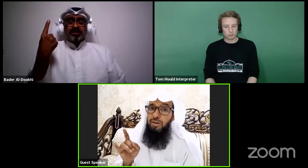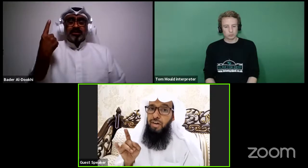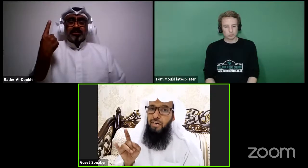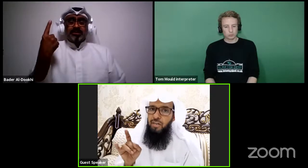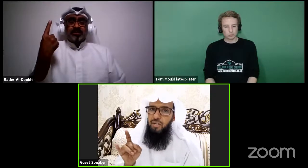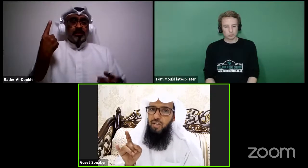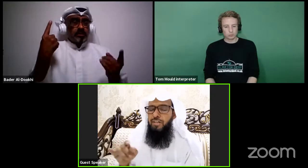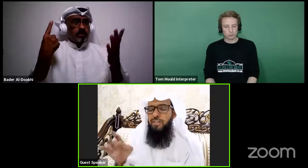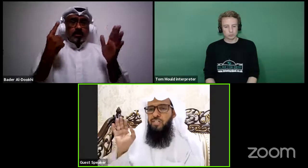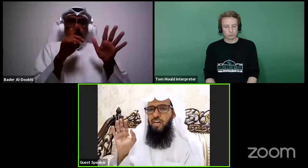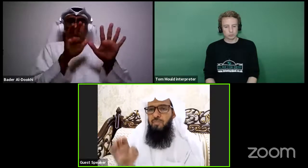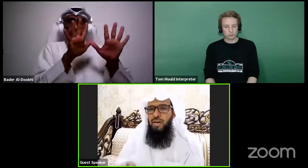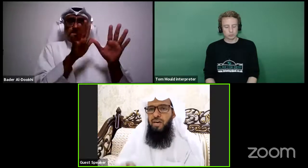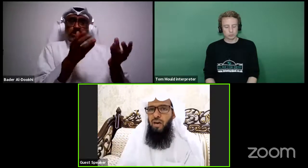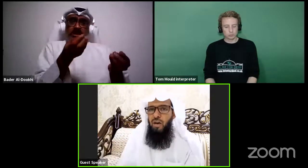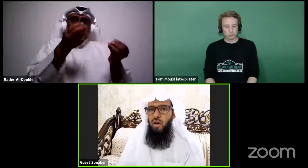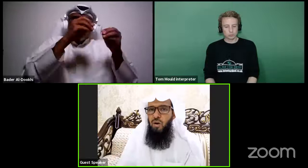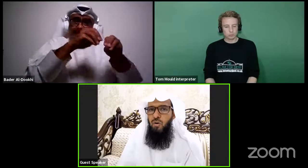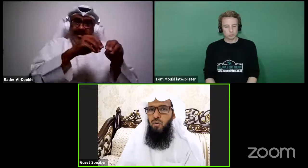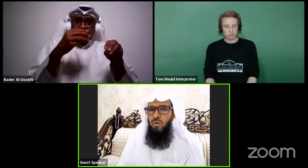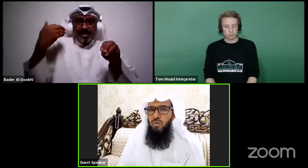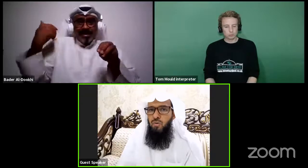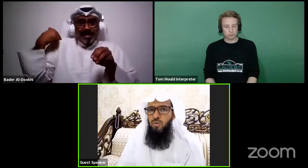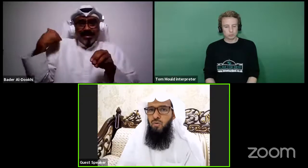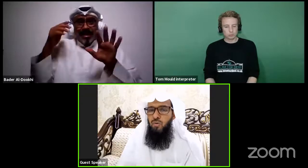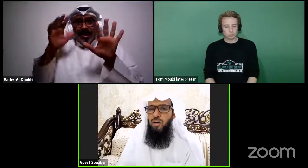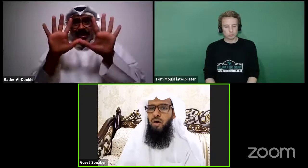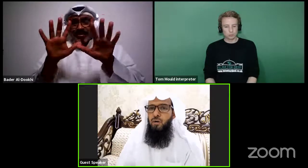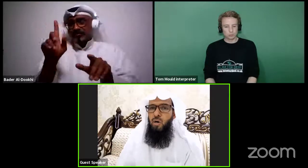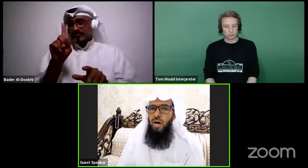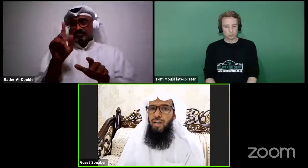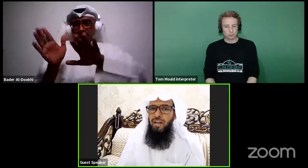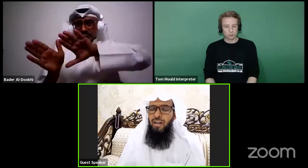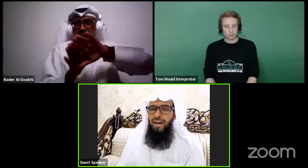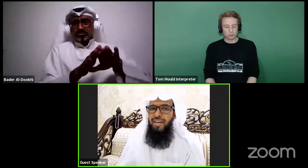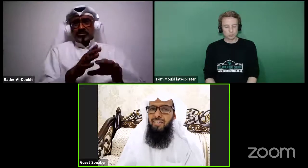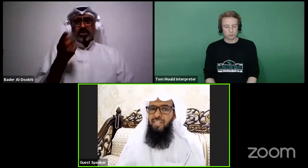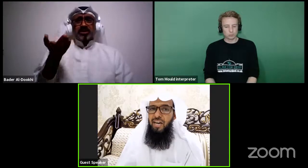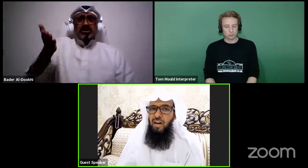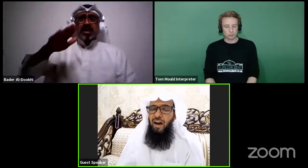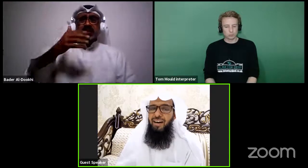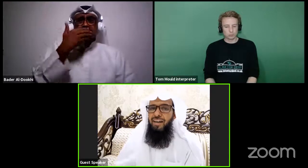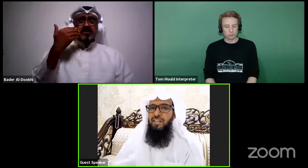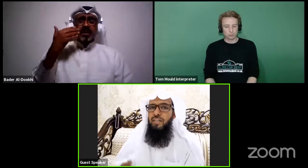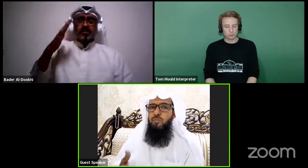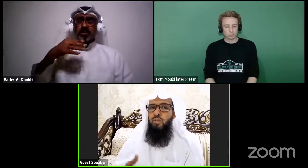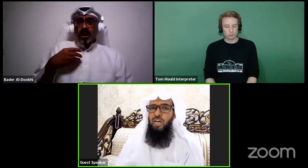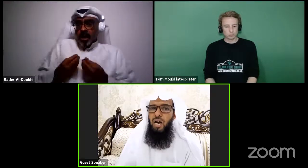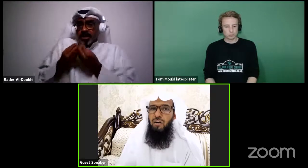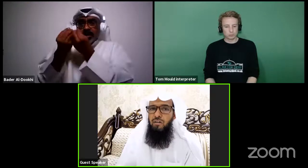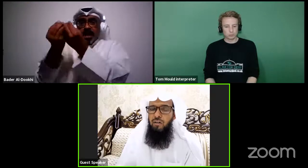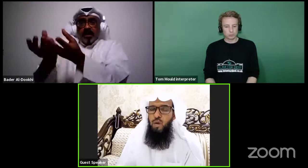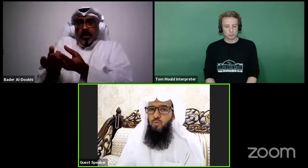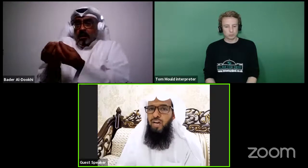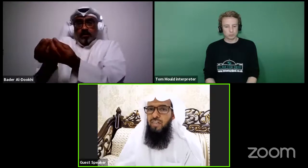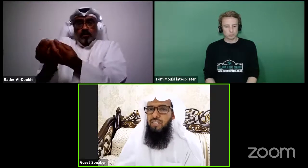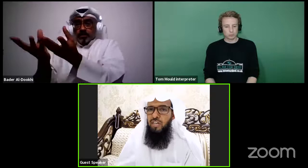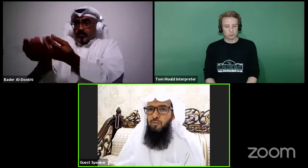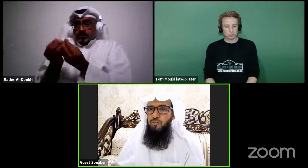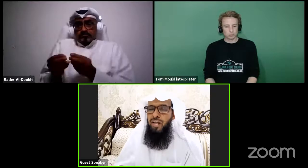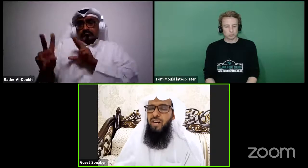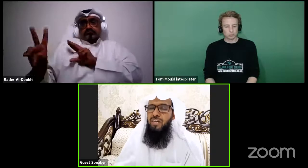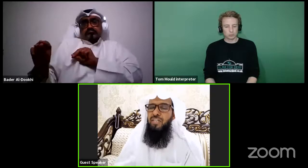الكريم المنان أن يجزي به، وكما يقال: العطية على قدر معطيها.